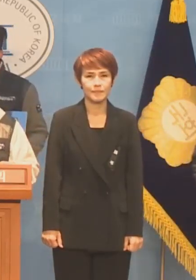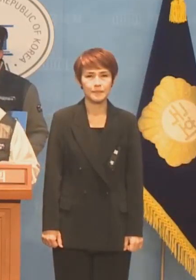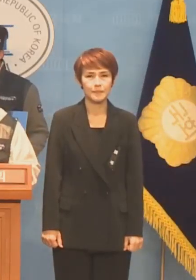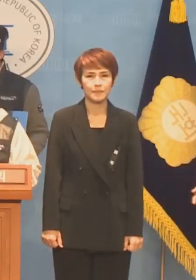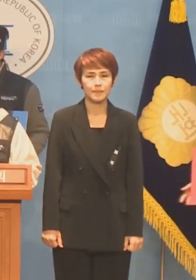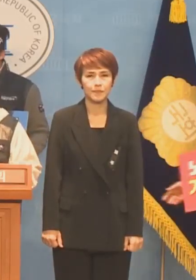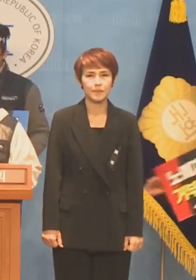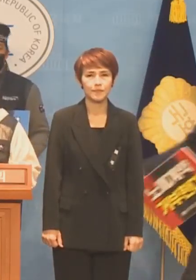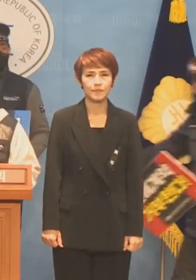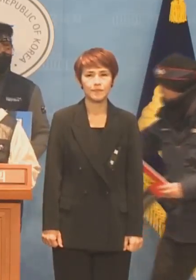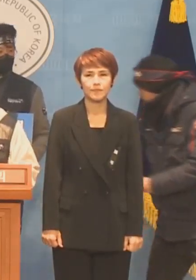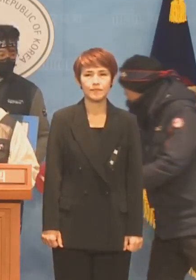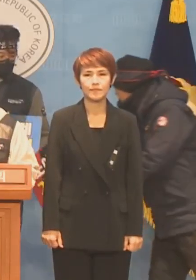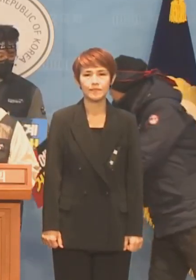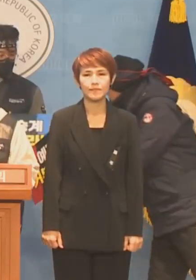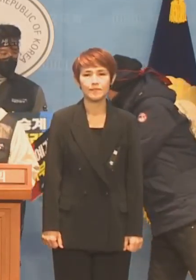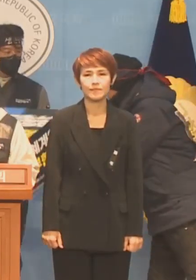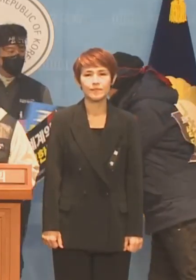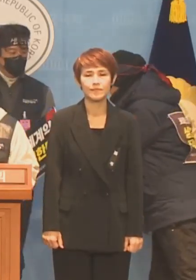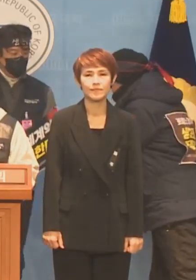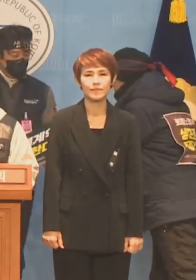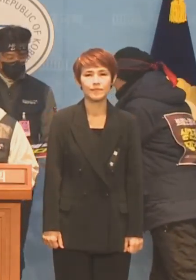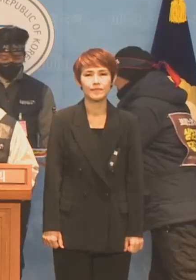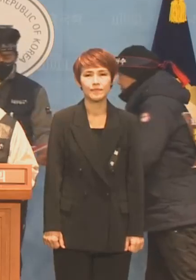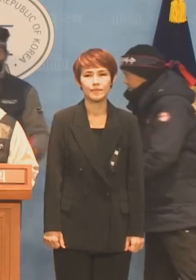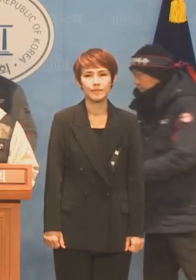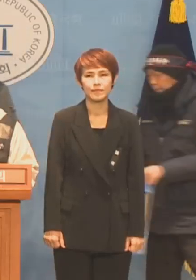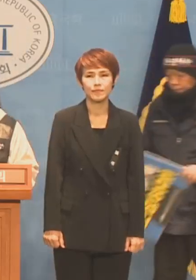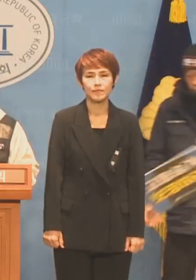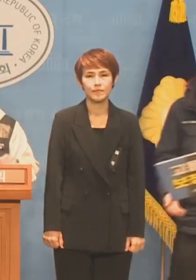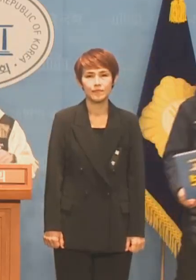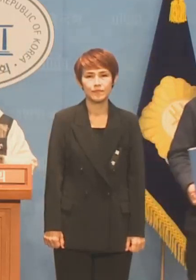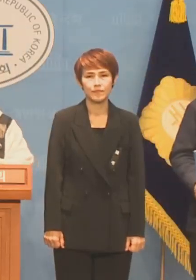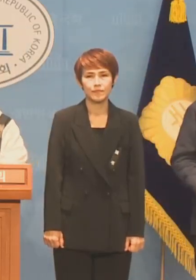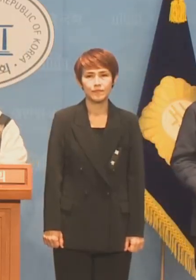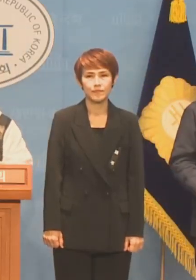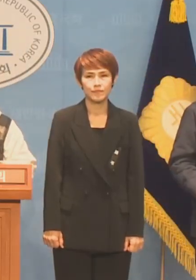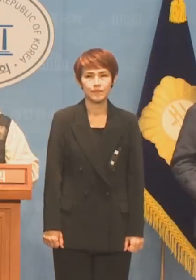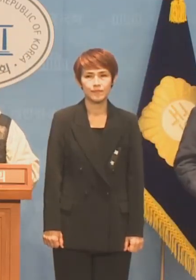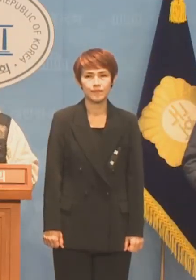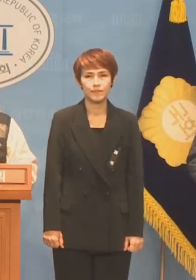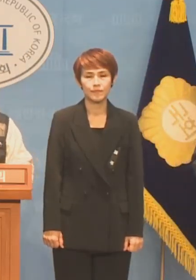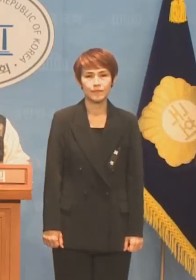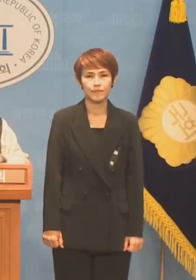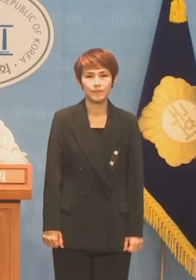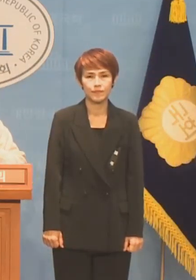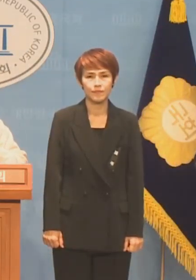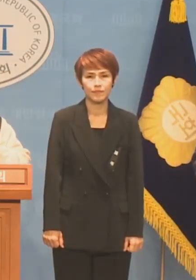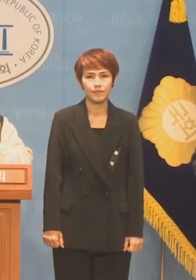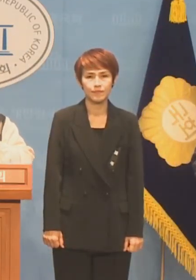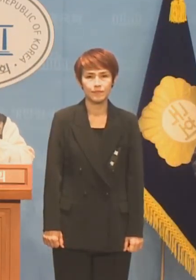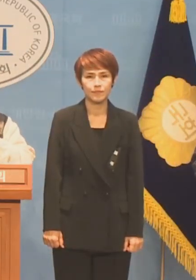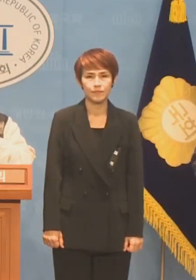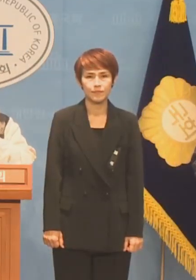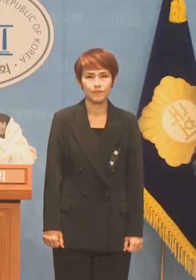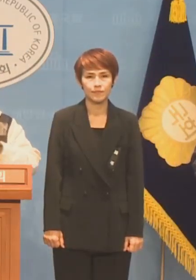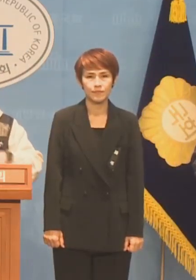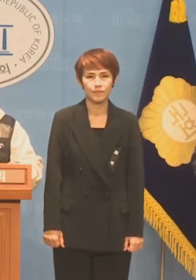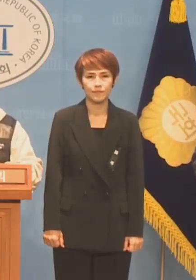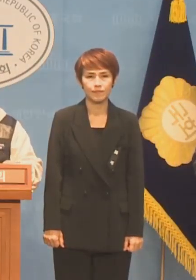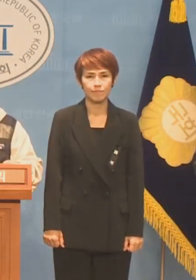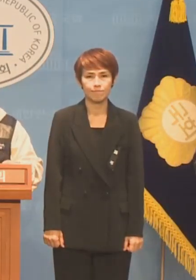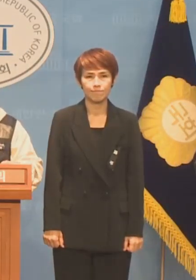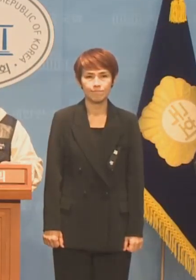서. 이렇게 나는 거 서세요. 뒤에서 막 이렇게 쭉 쭉.